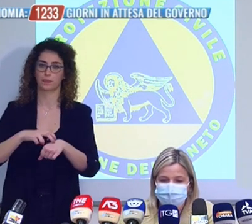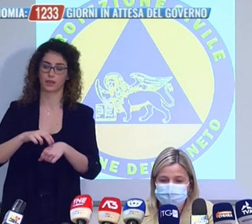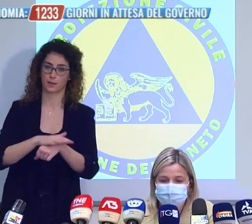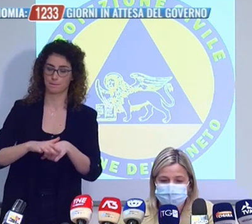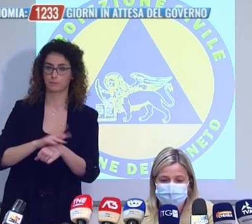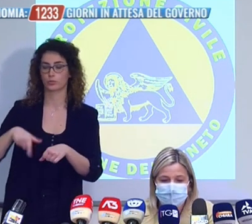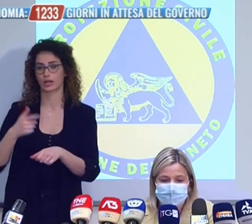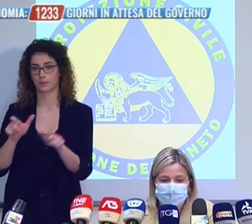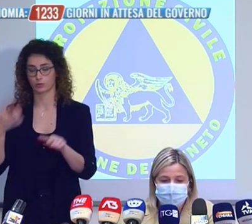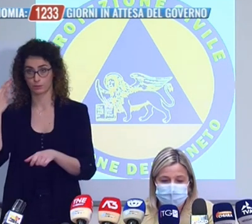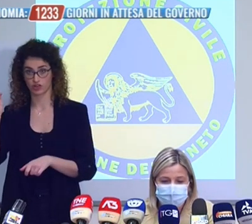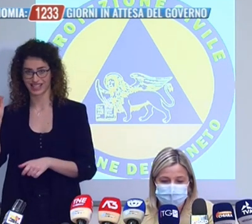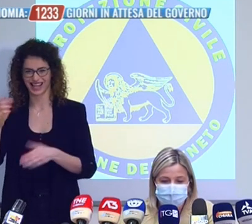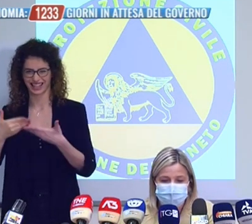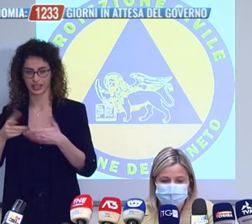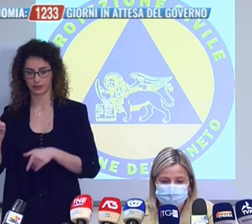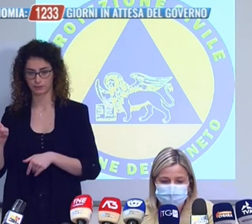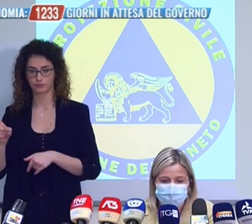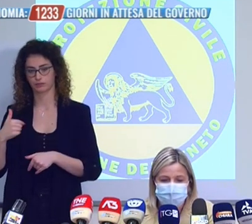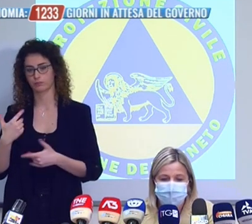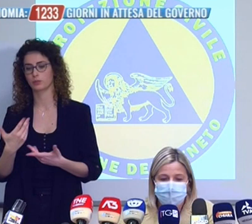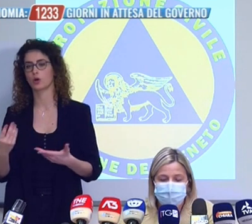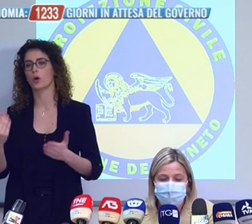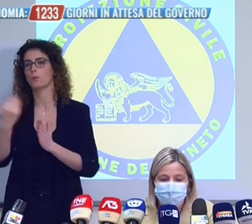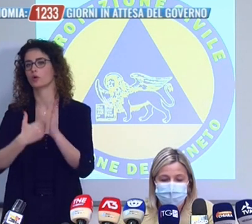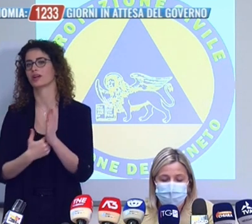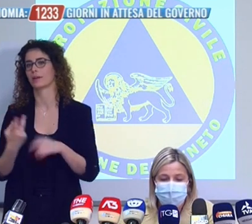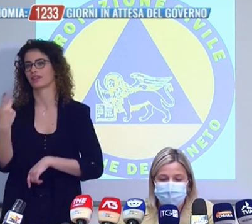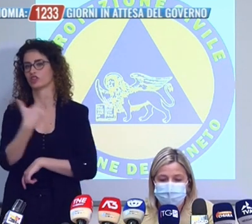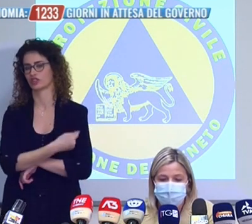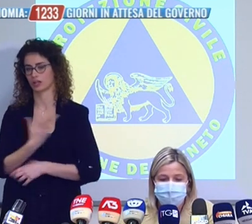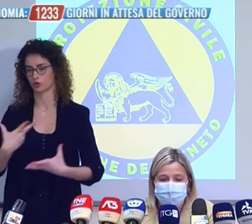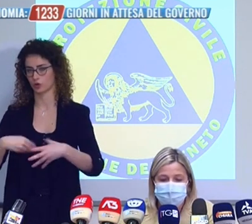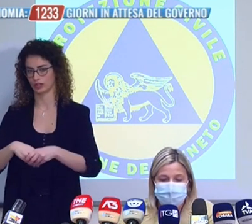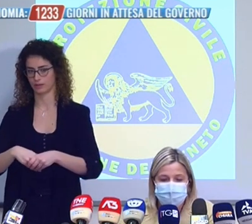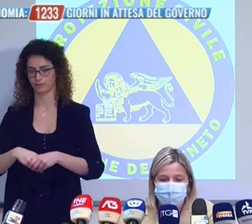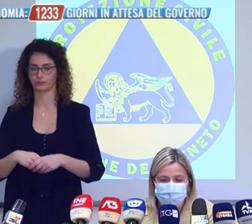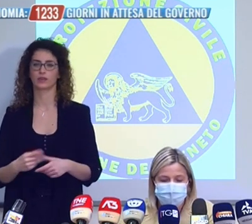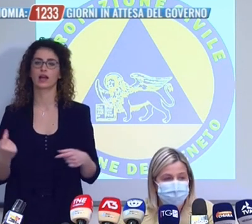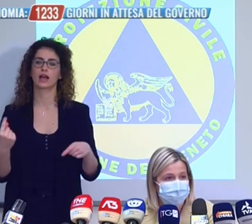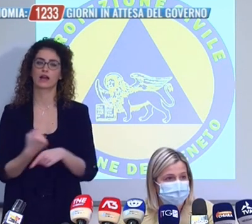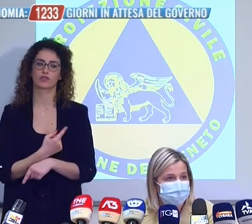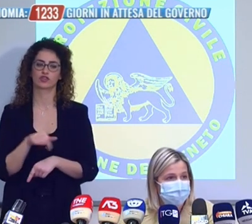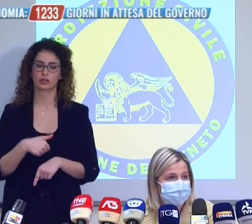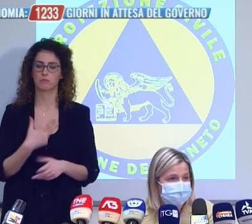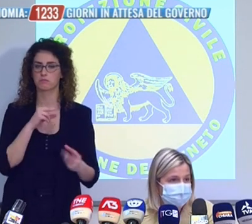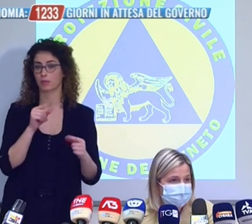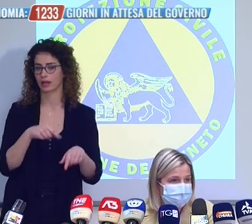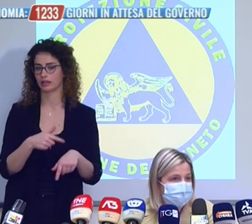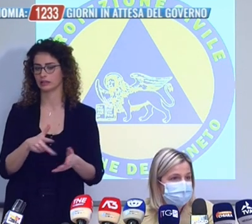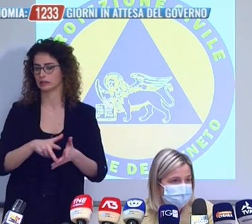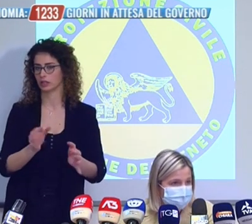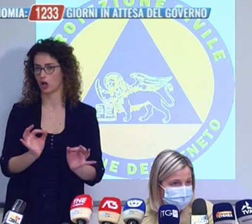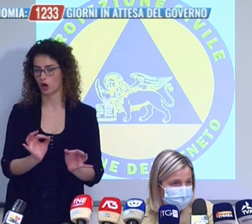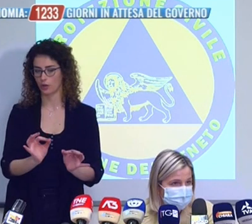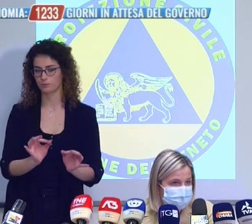e specializzandi nel piano di vaccinazione. Per quanto riguarda invece, se ne è parlato, però oggi non c'è ancora nulla, le